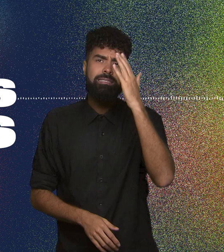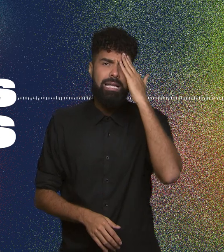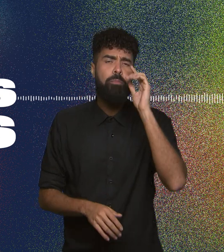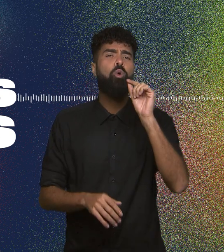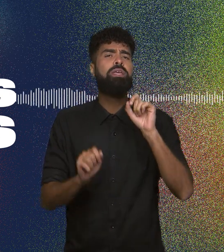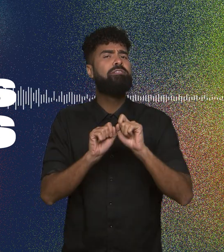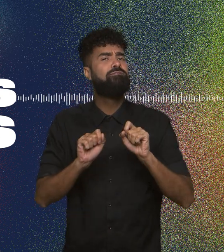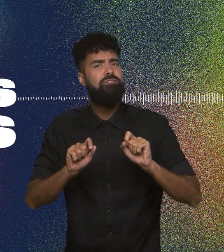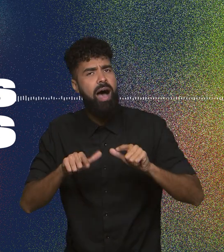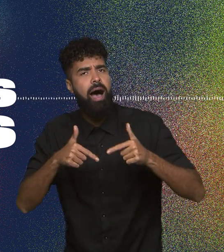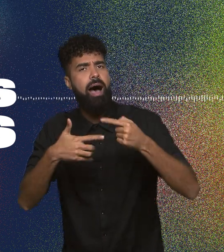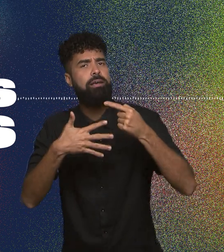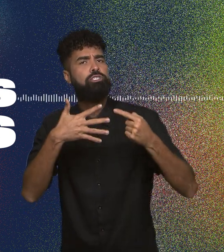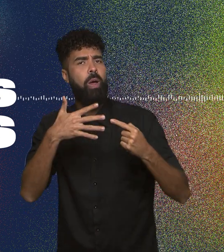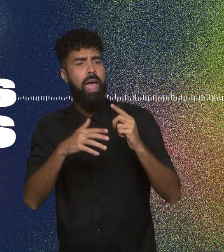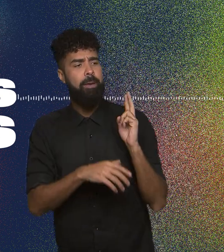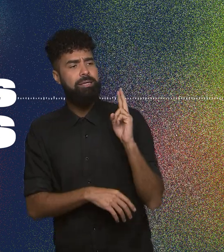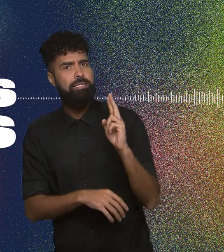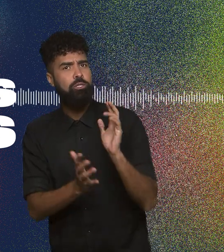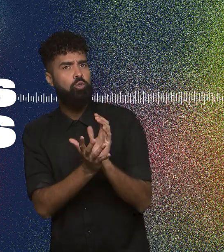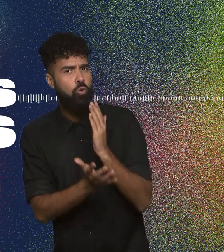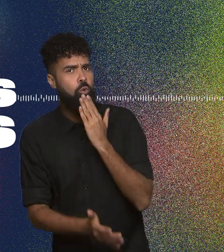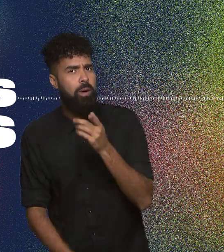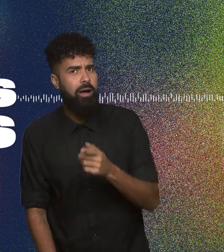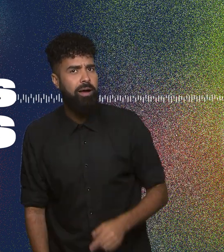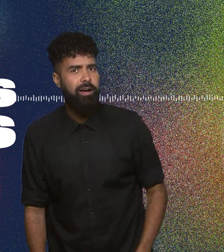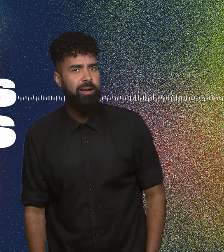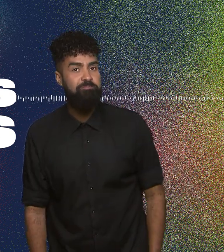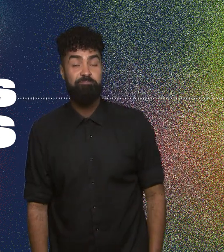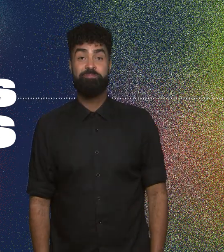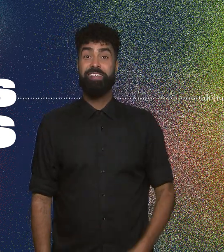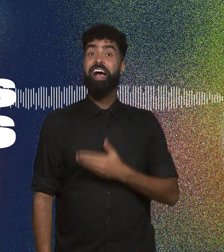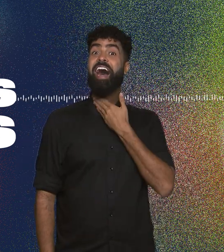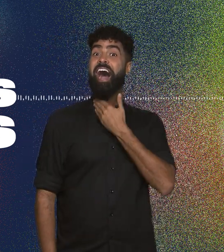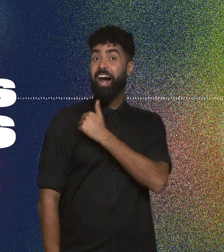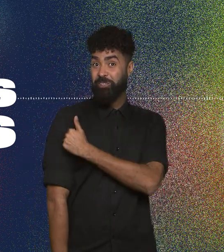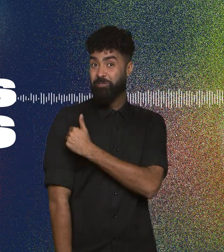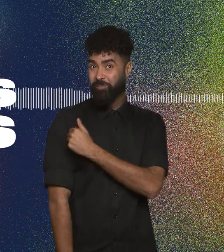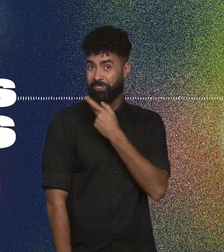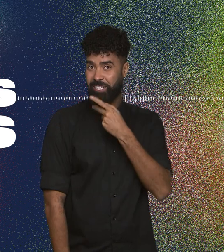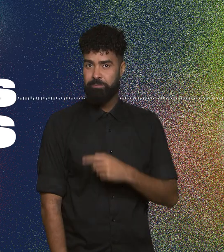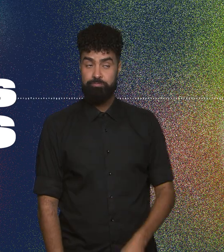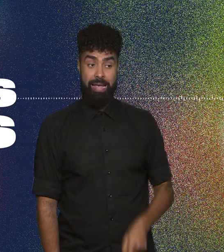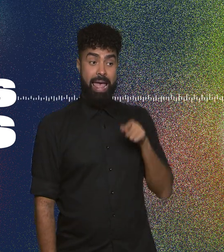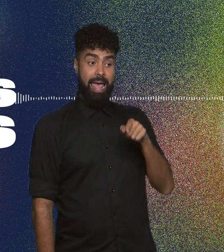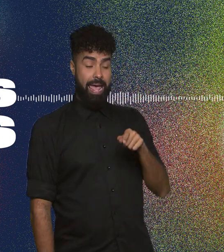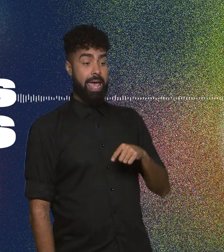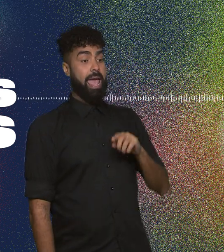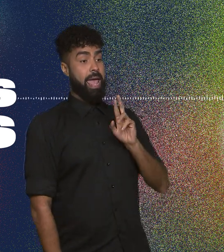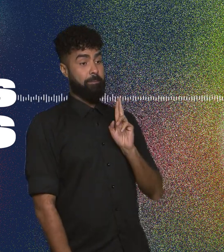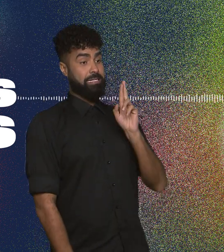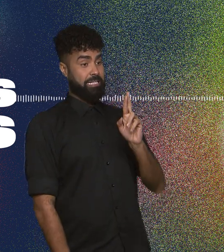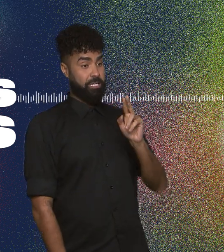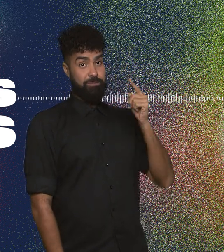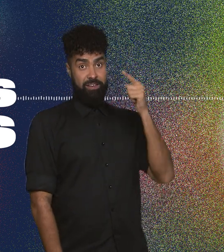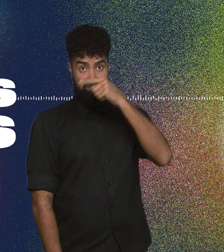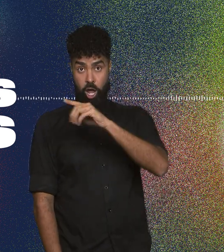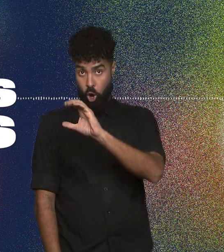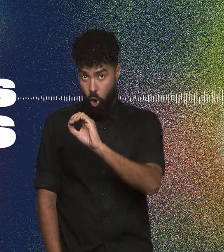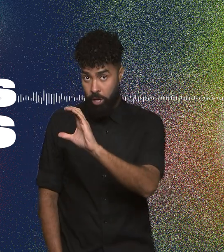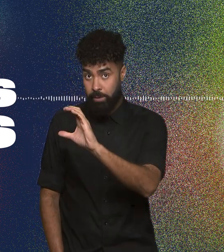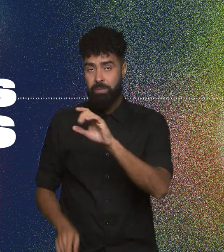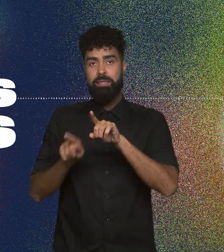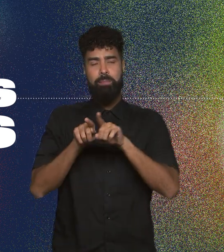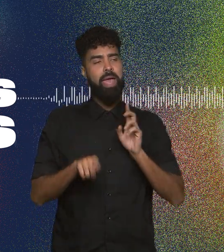turma? Representante de turma, além de ele ir pro coque, o representante representa a